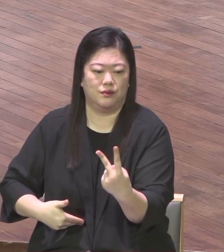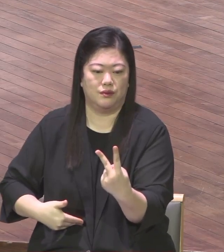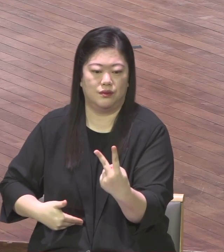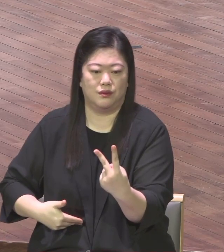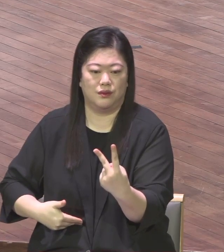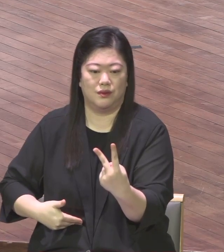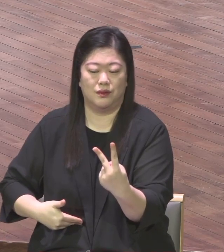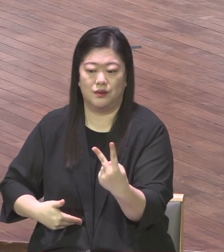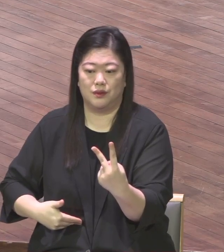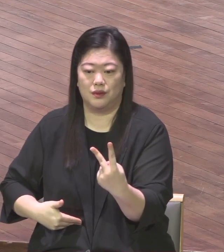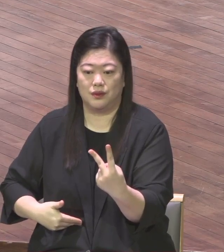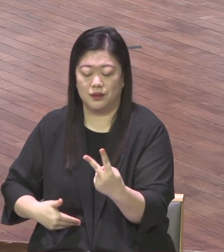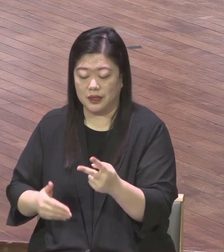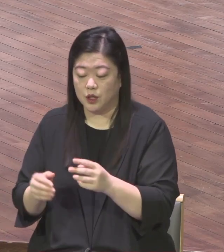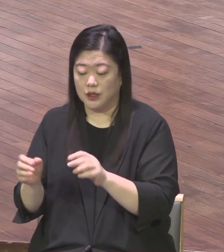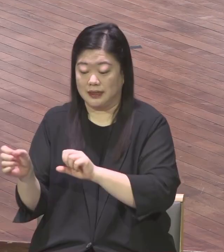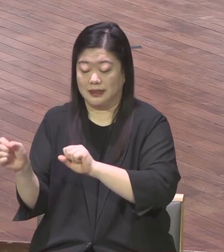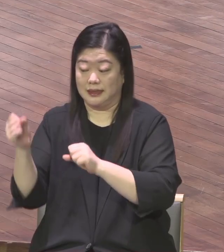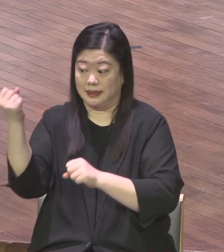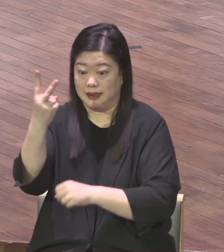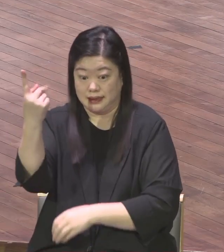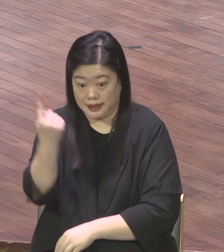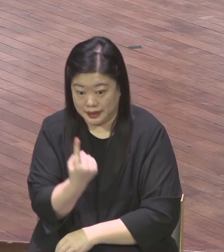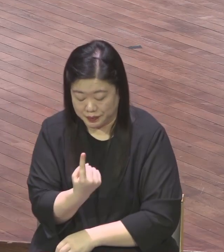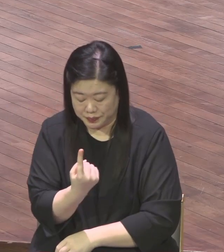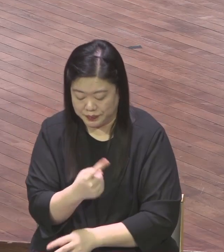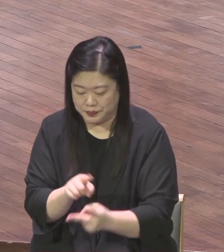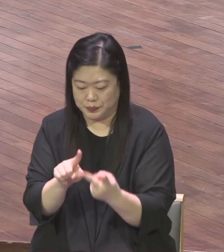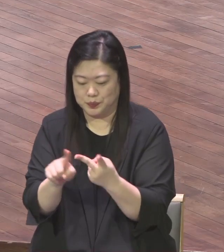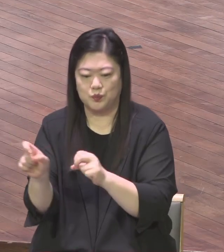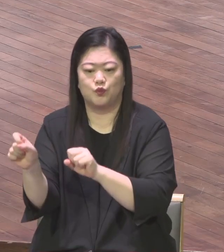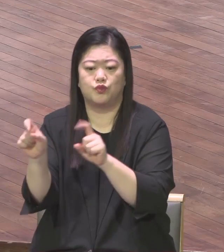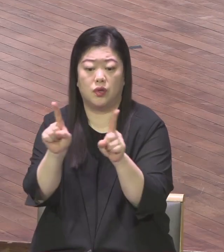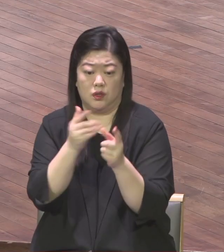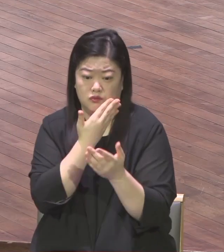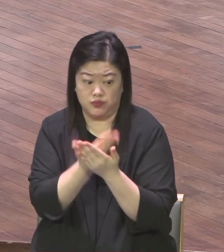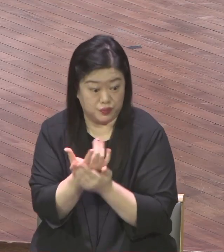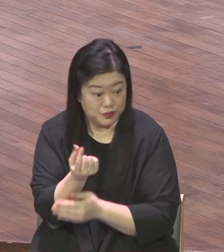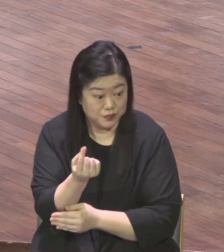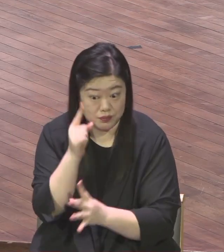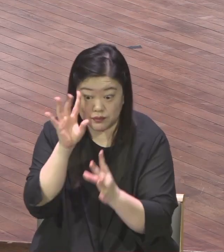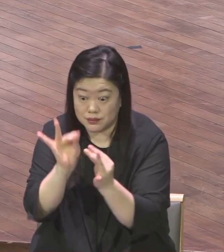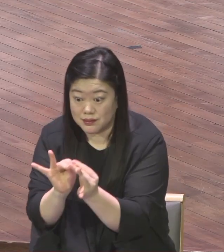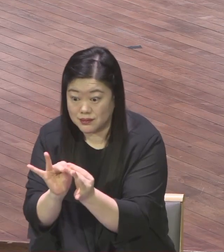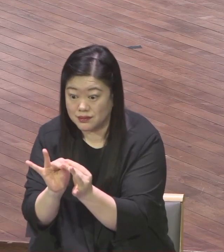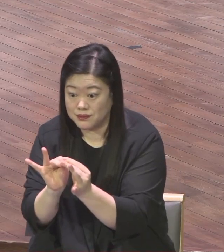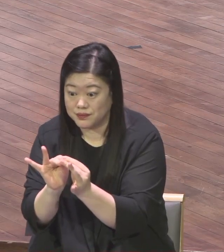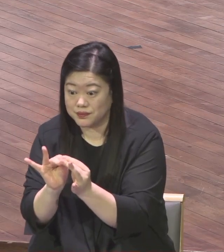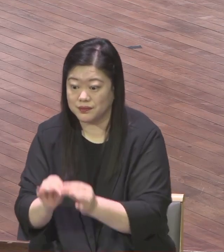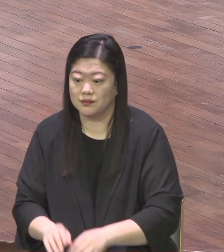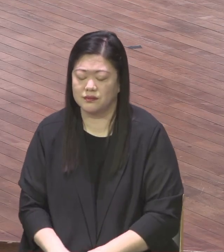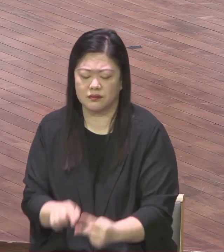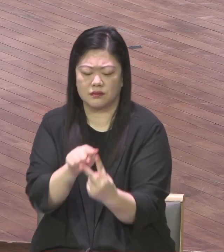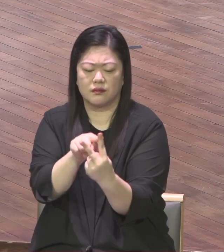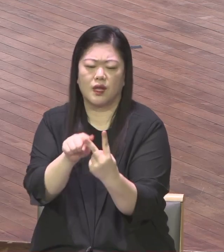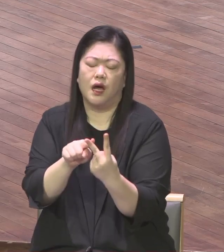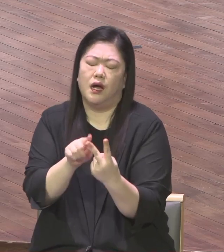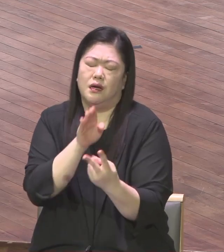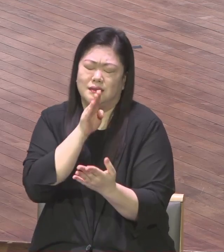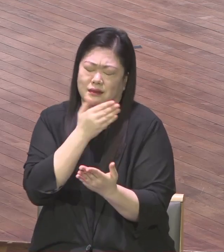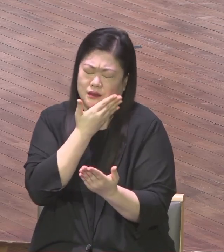핵심 재림신앙과 부활신앙 가장 중요하죠. 너무 중요하기